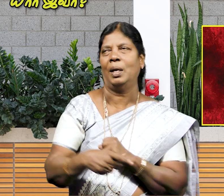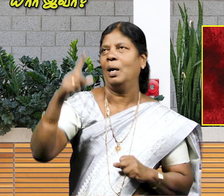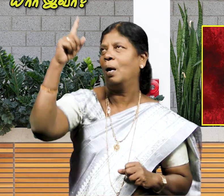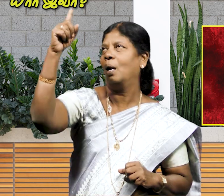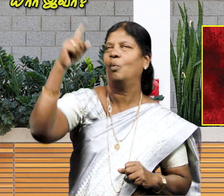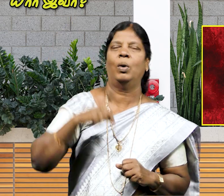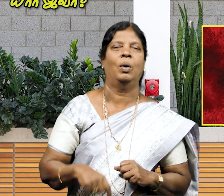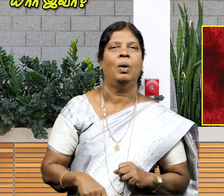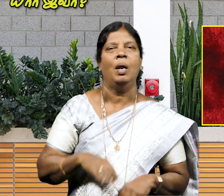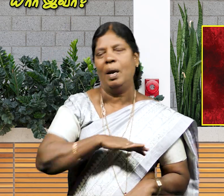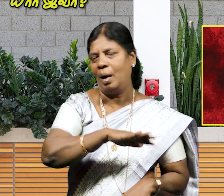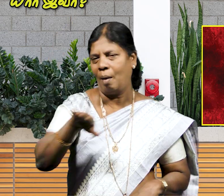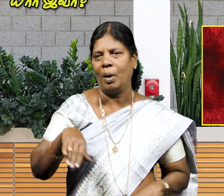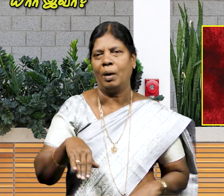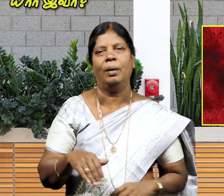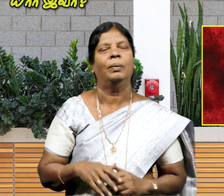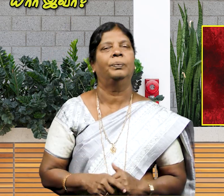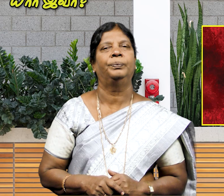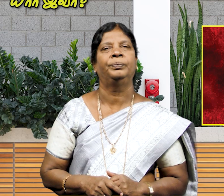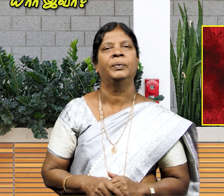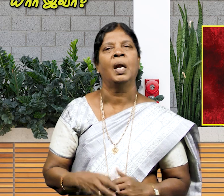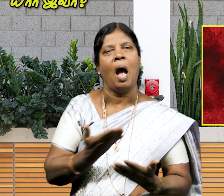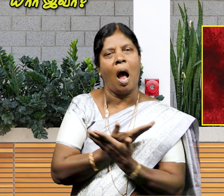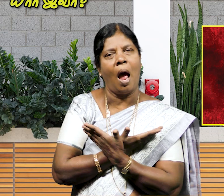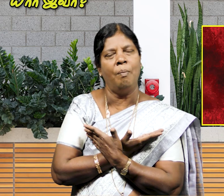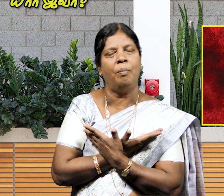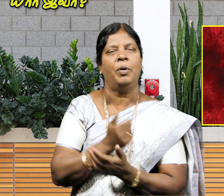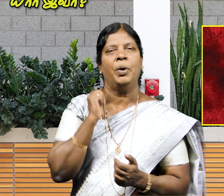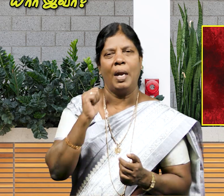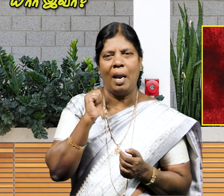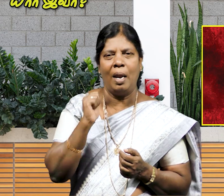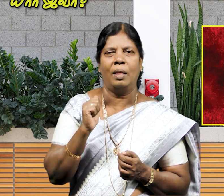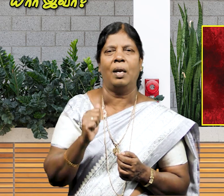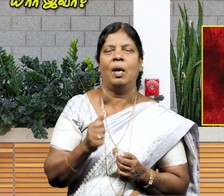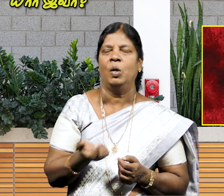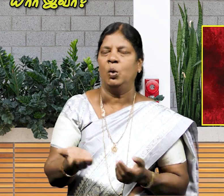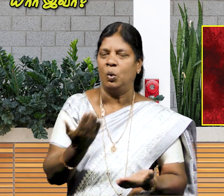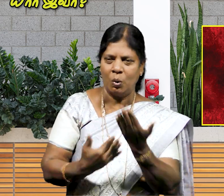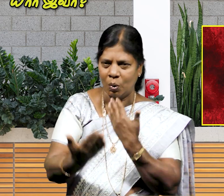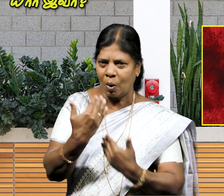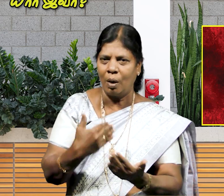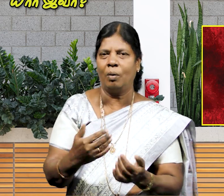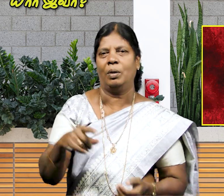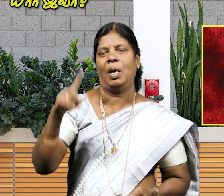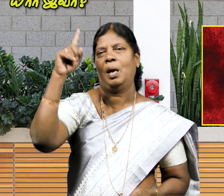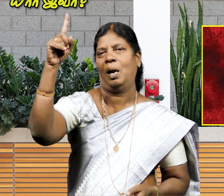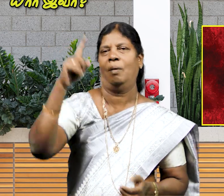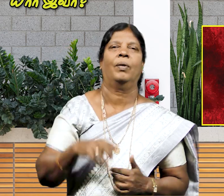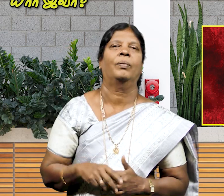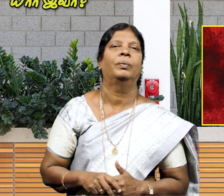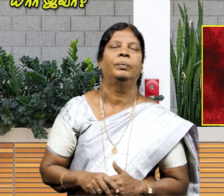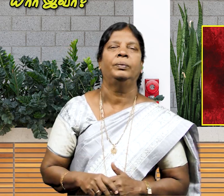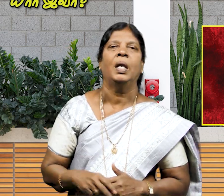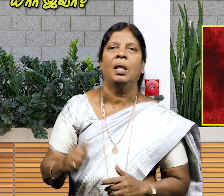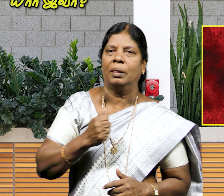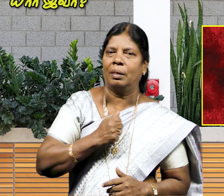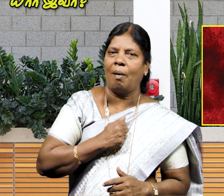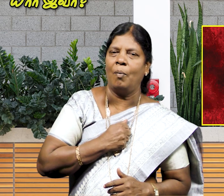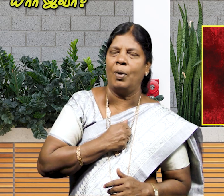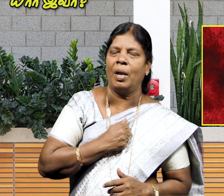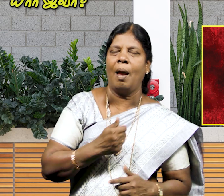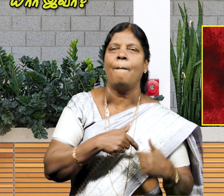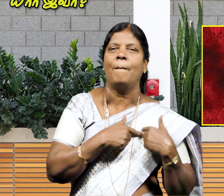ஆண்டவர், நமக்கு அன்பு இன்னது என்று சொல்லிக் கொடுத்த ஆண்டவர்,